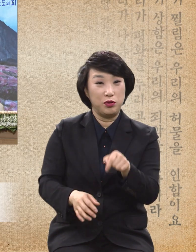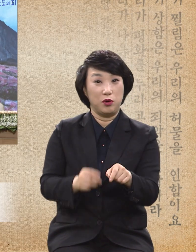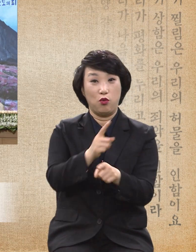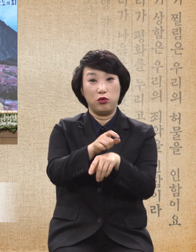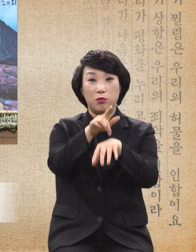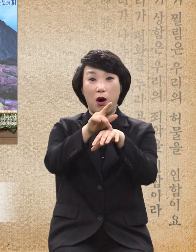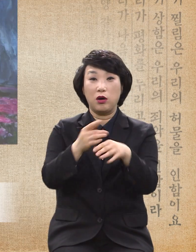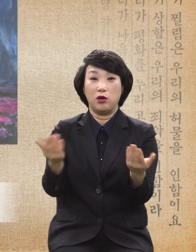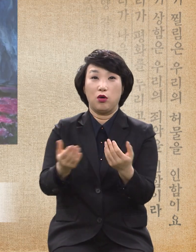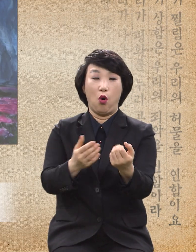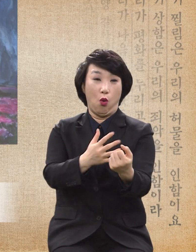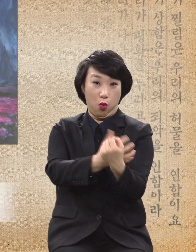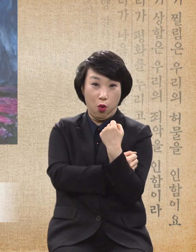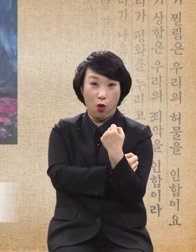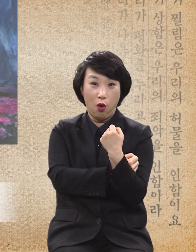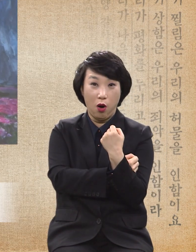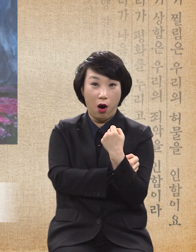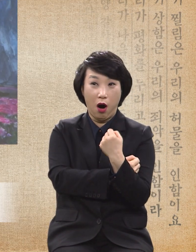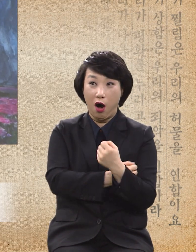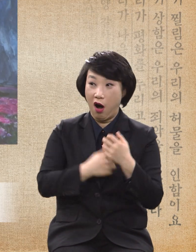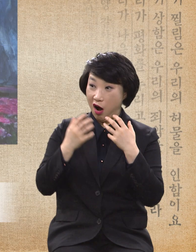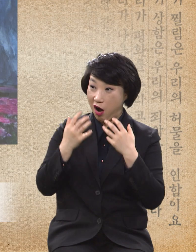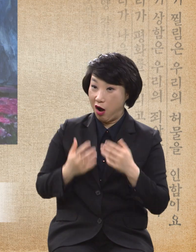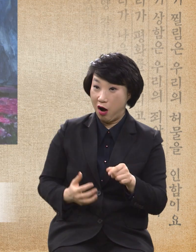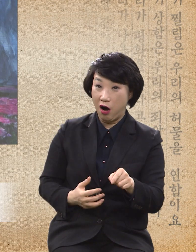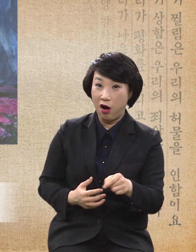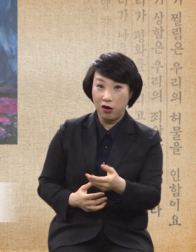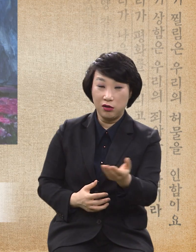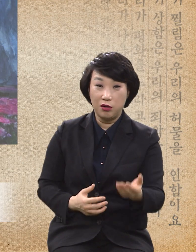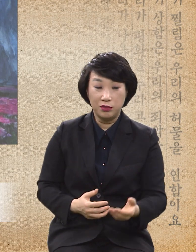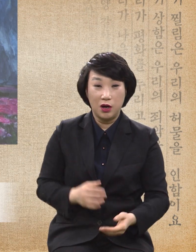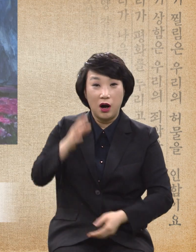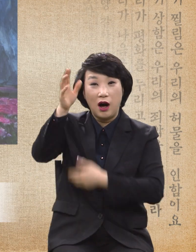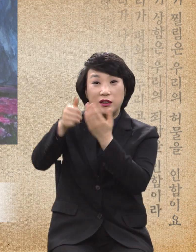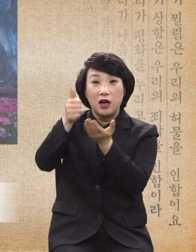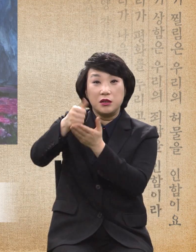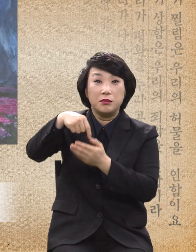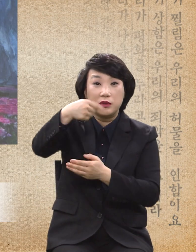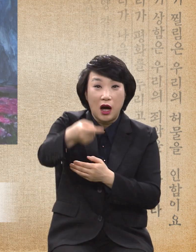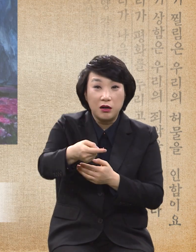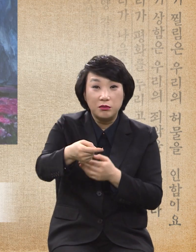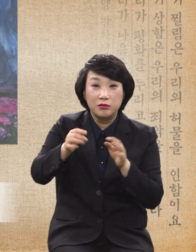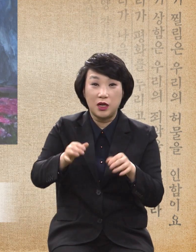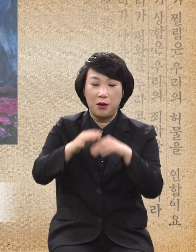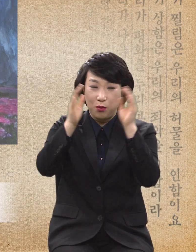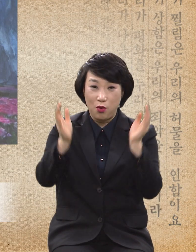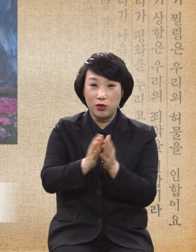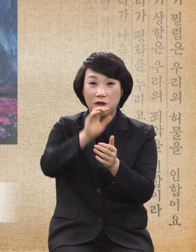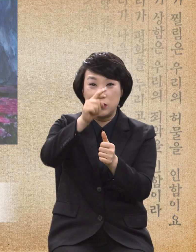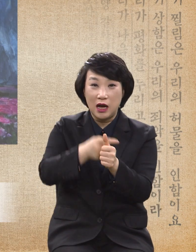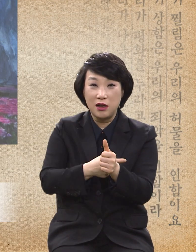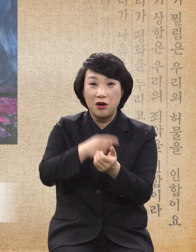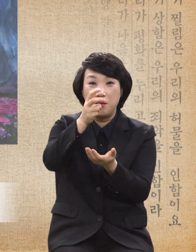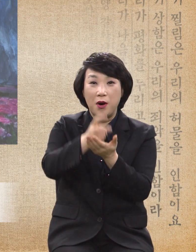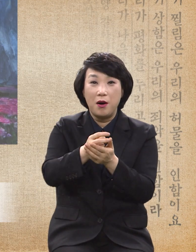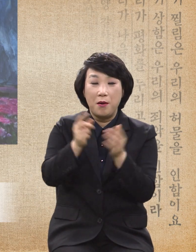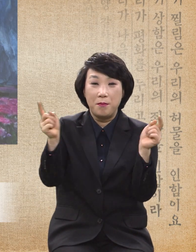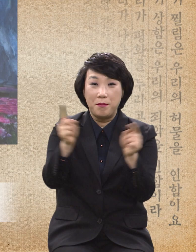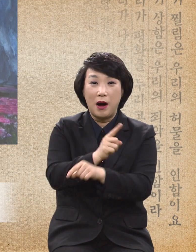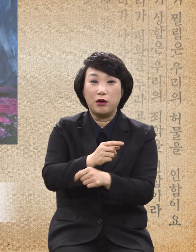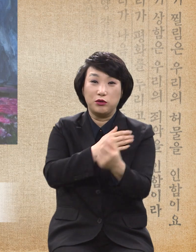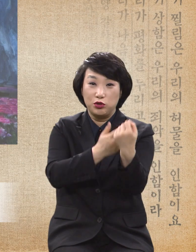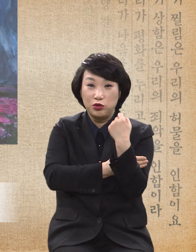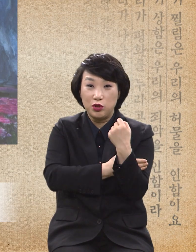역사가 얼마나 대단한 존재인가를 봐. 하나님 다음 모든 자연 질서를 모순시킬 수